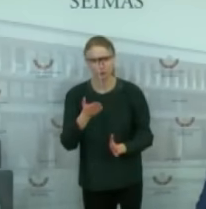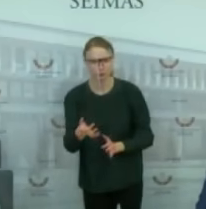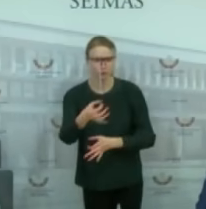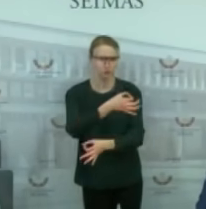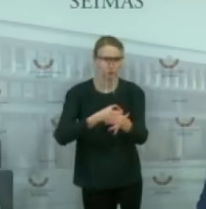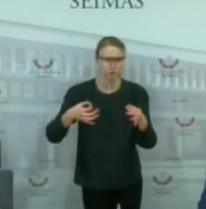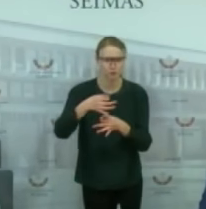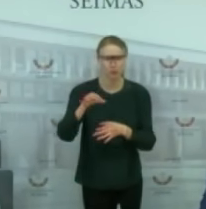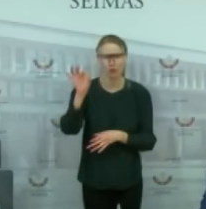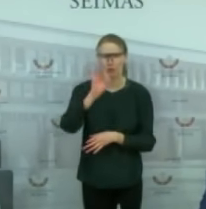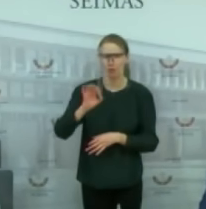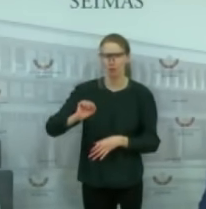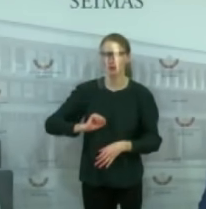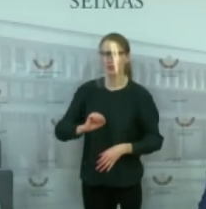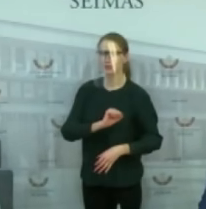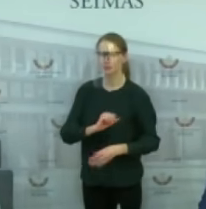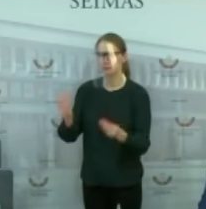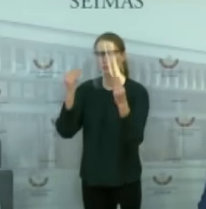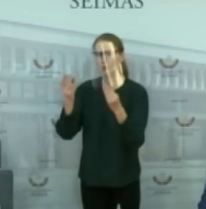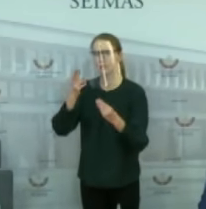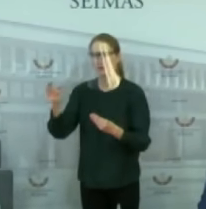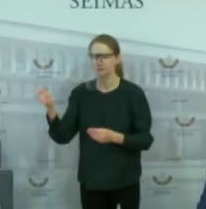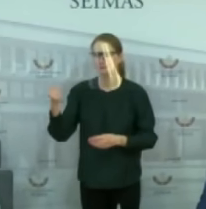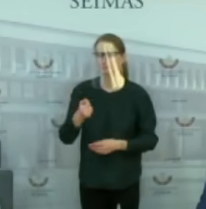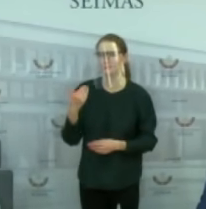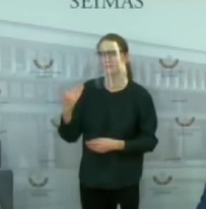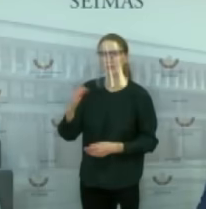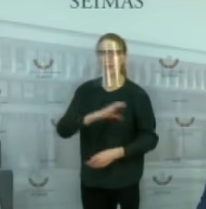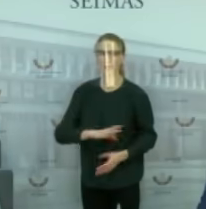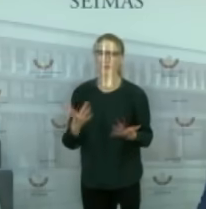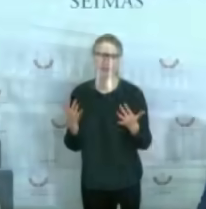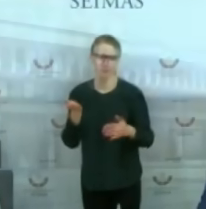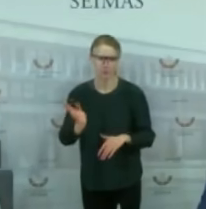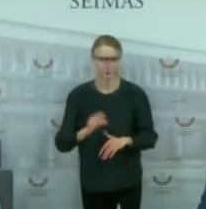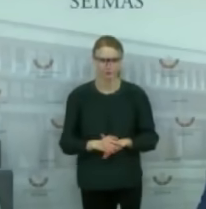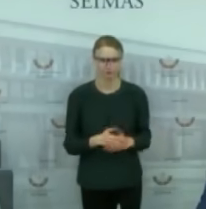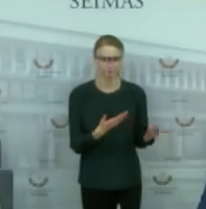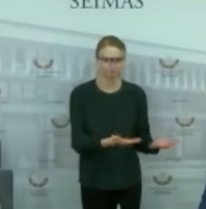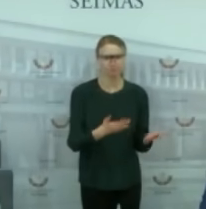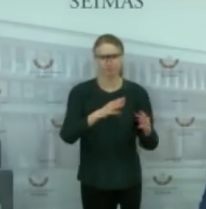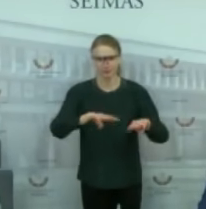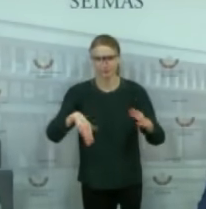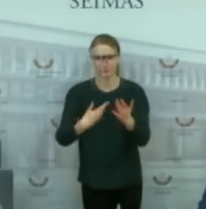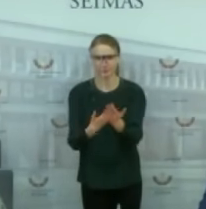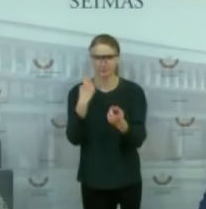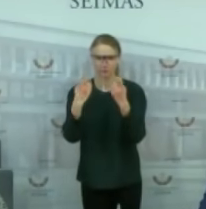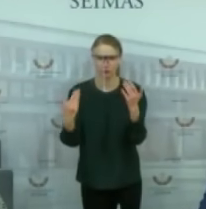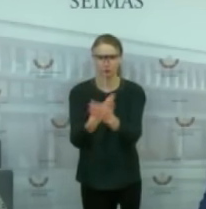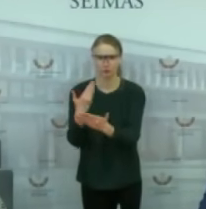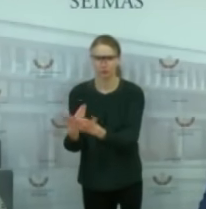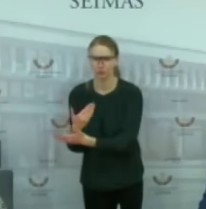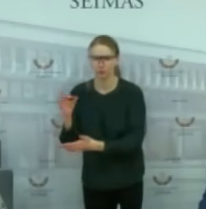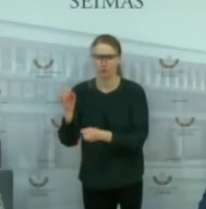svarstomas, tai yra dėl rezidentų atlyginimų. Ir šiandien tradiciškai ministras pristatys naujausią informaciją susijusią su